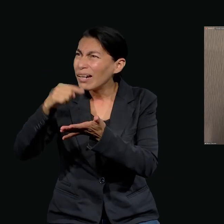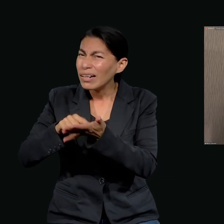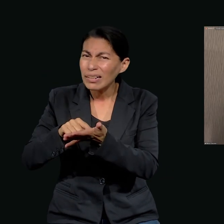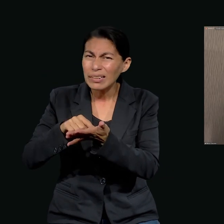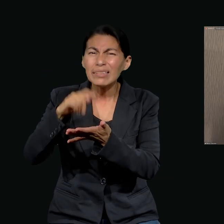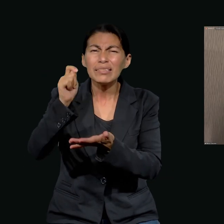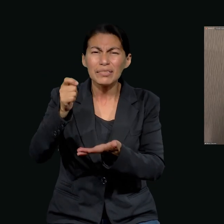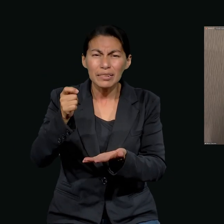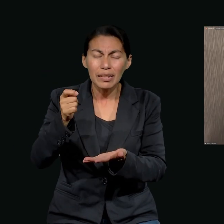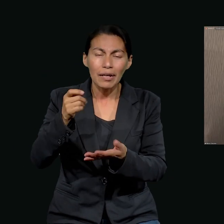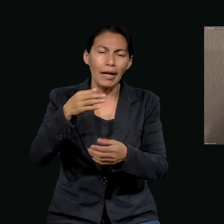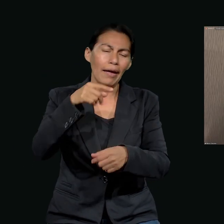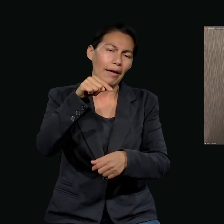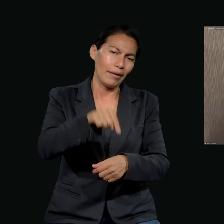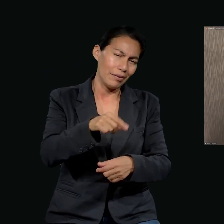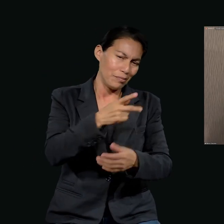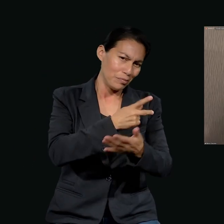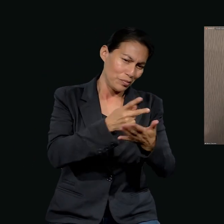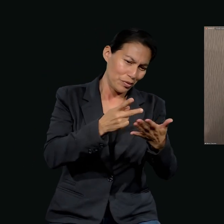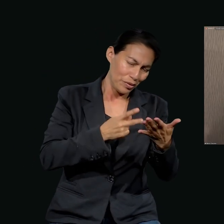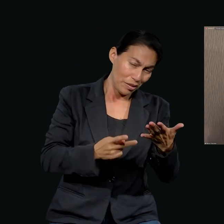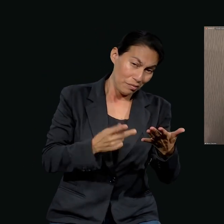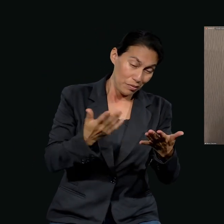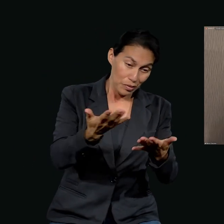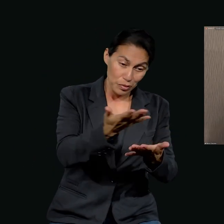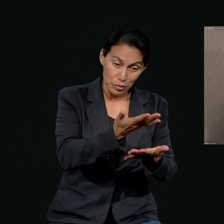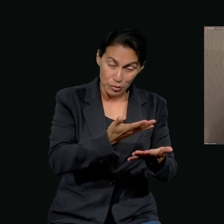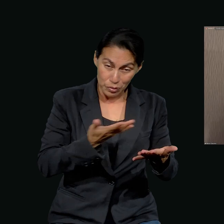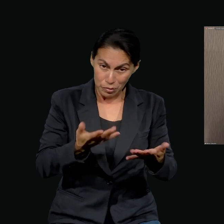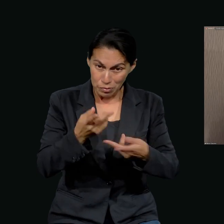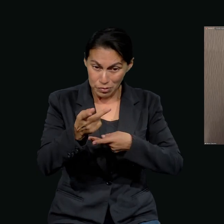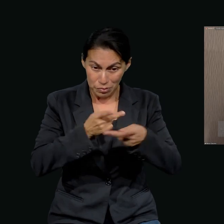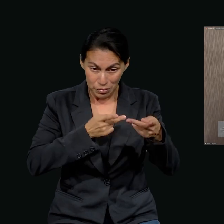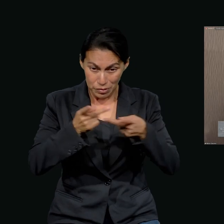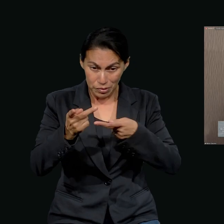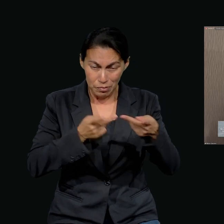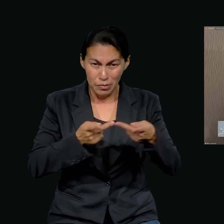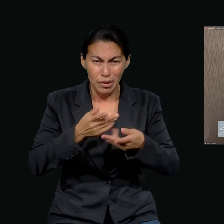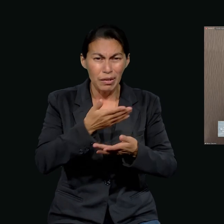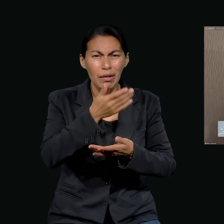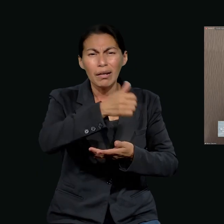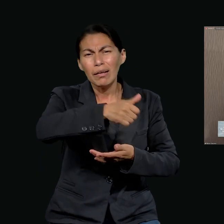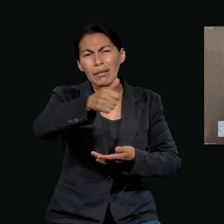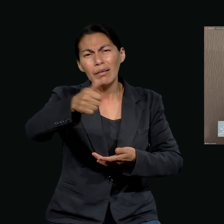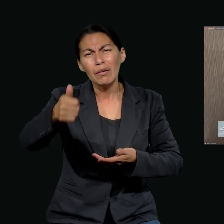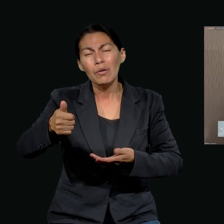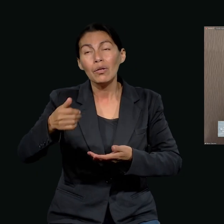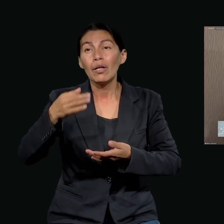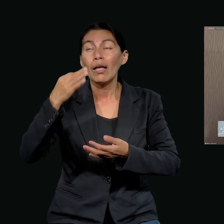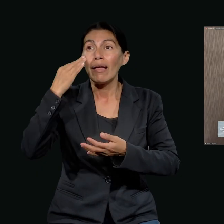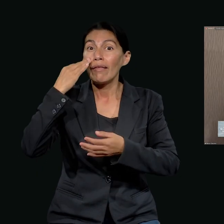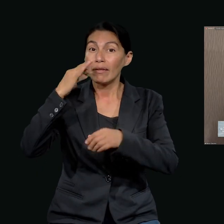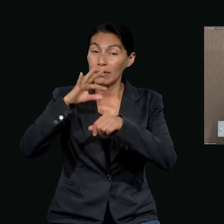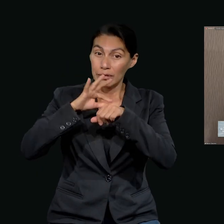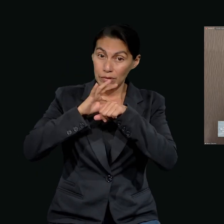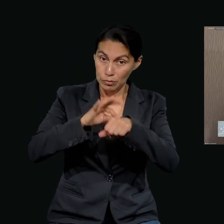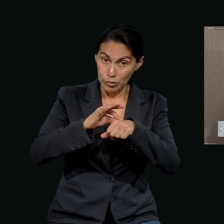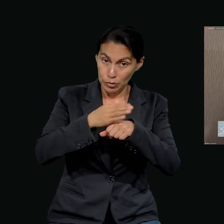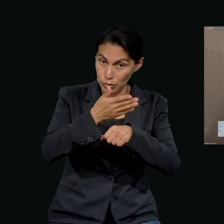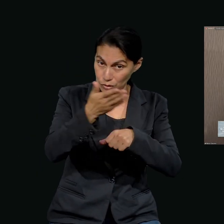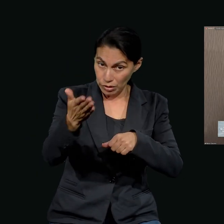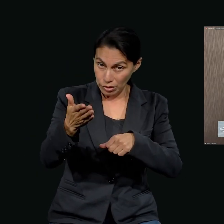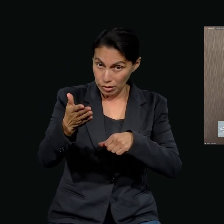para que al escuchar las anécdotas, los testimonios del poder maravilloso